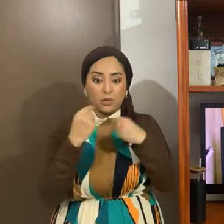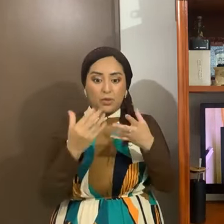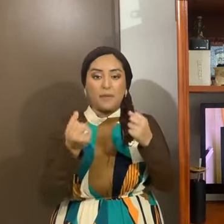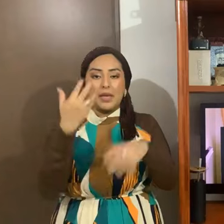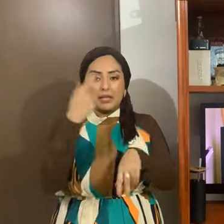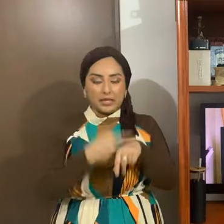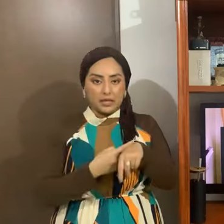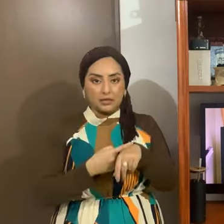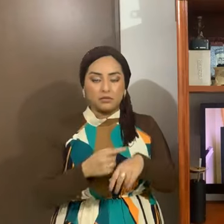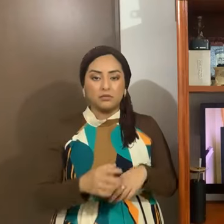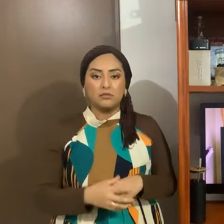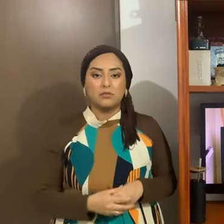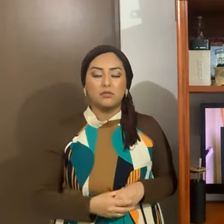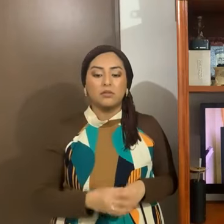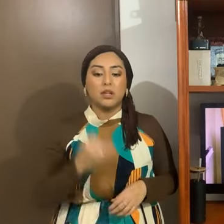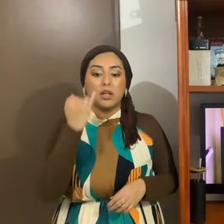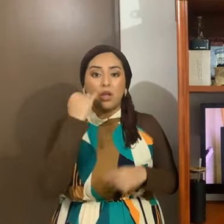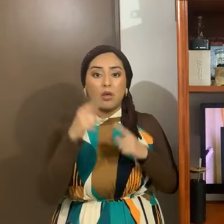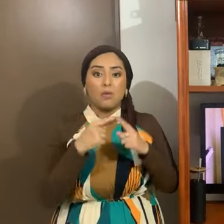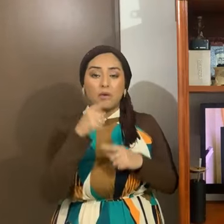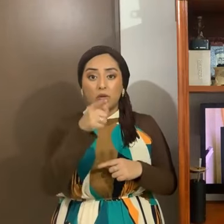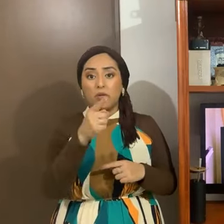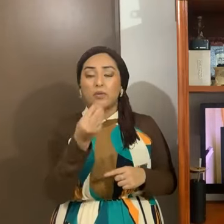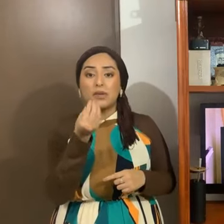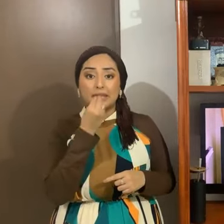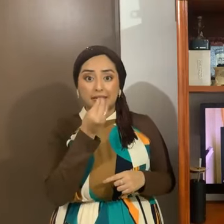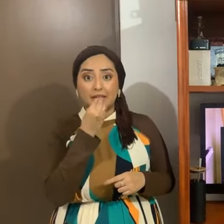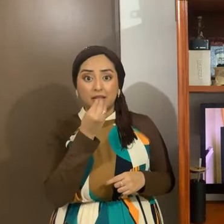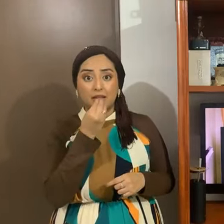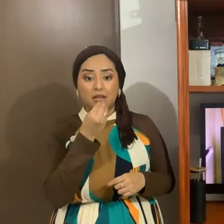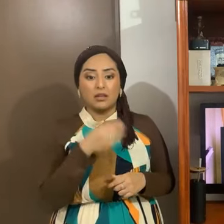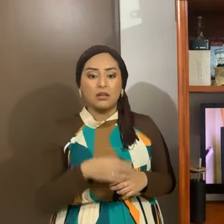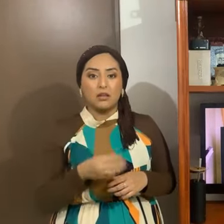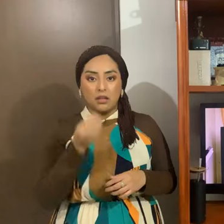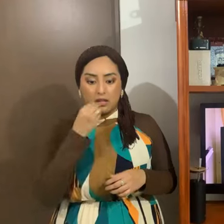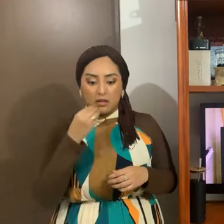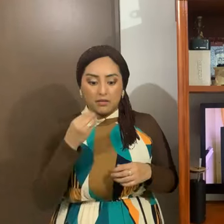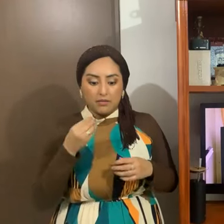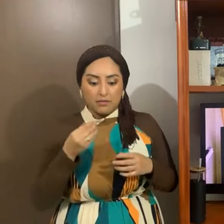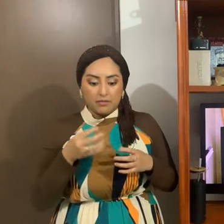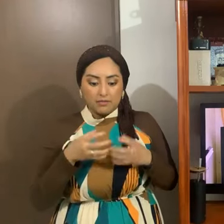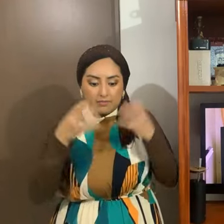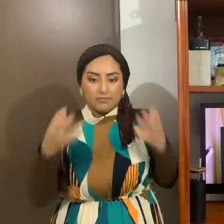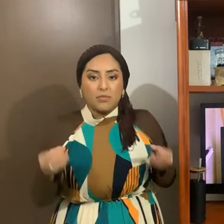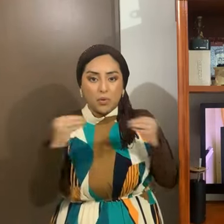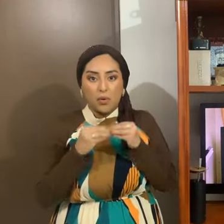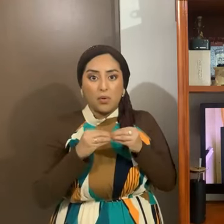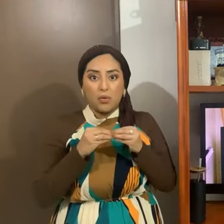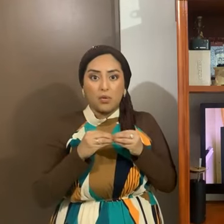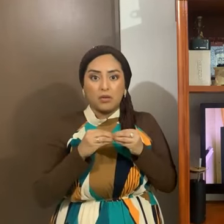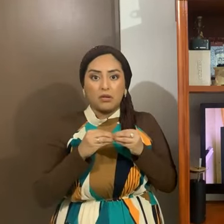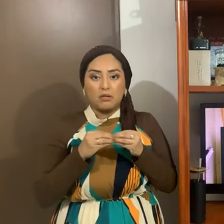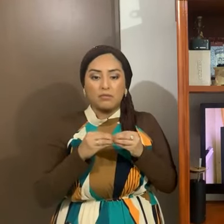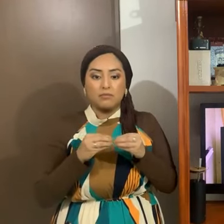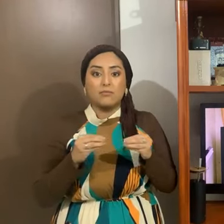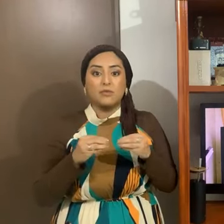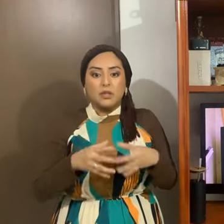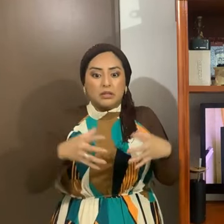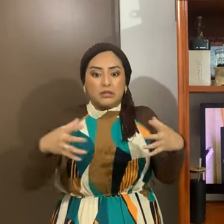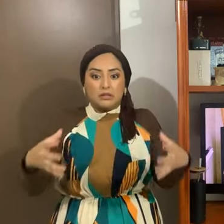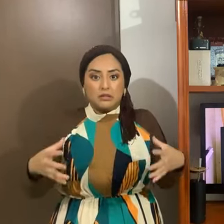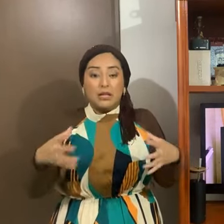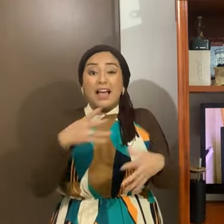pensar? Si a la hora de comer te comes de más, ¿qué cosecharás? Bueno, vas a subir de peso.